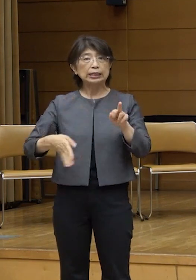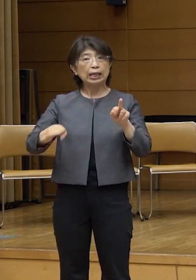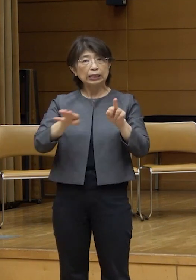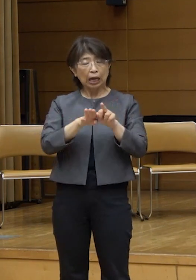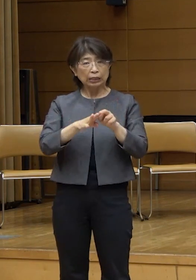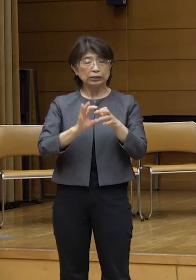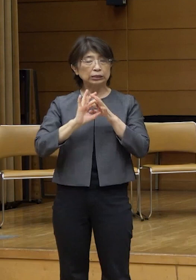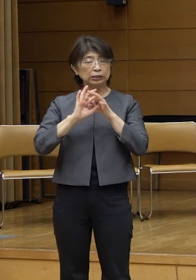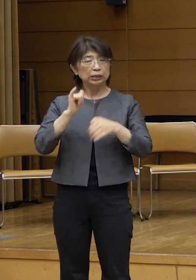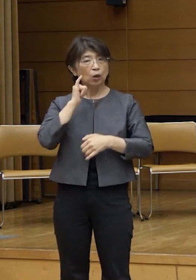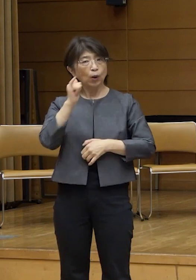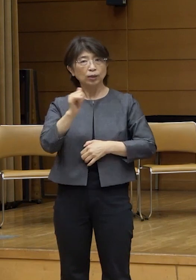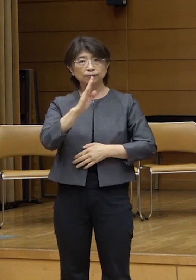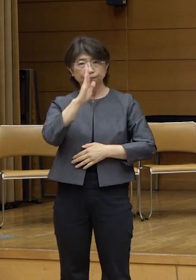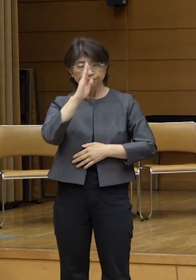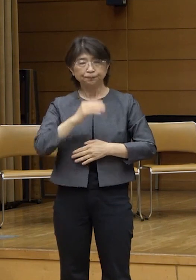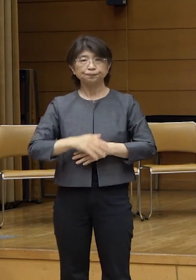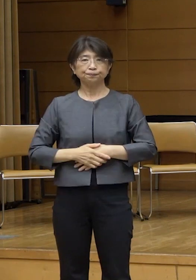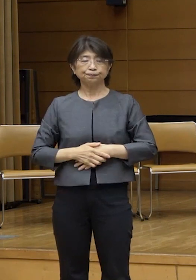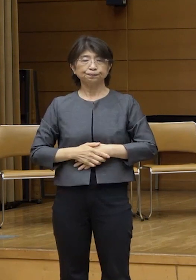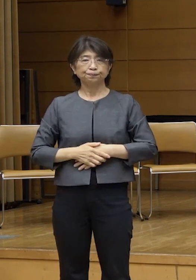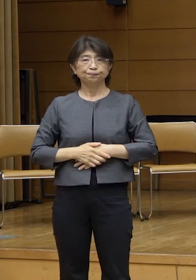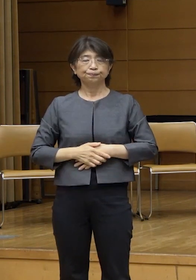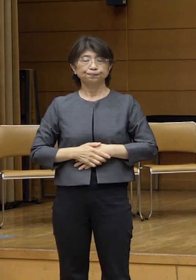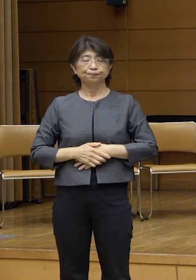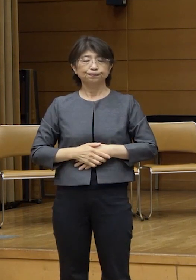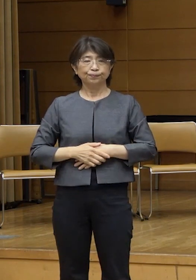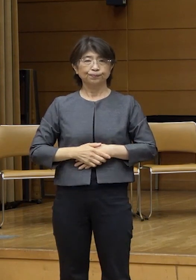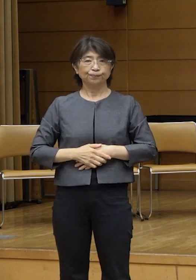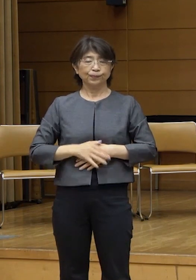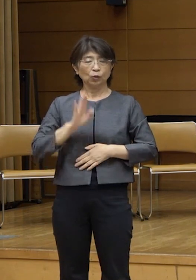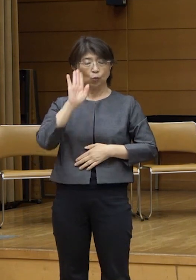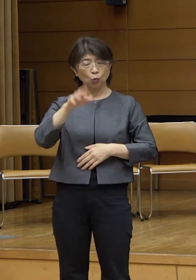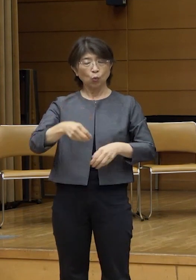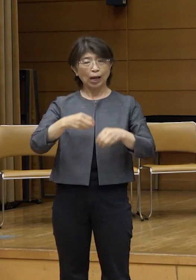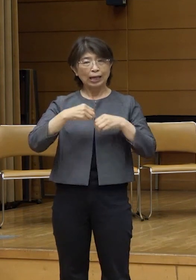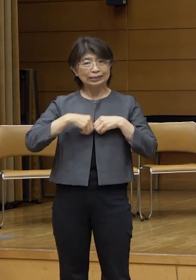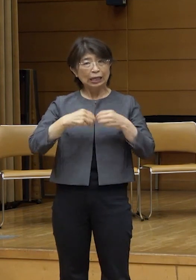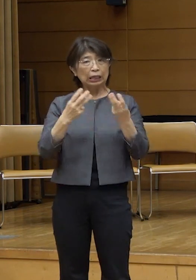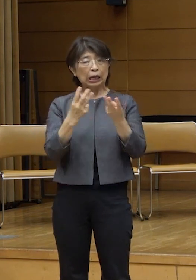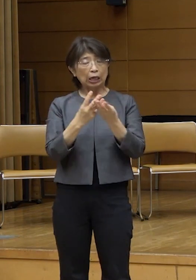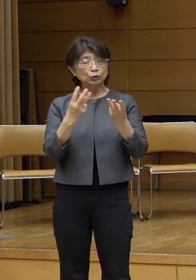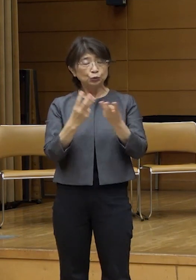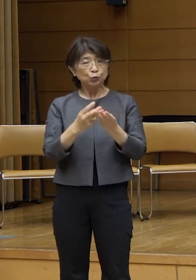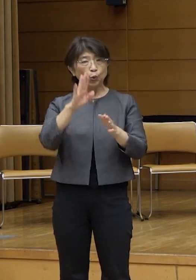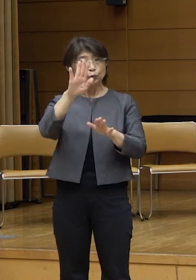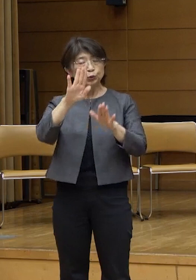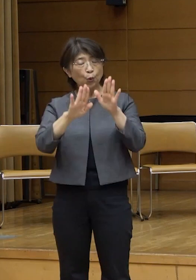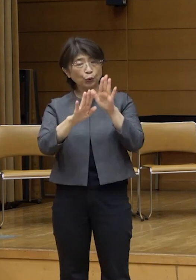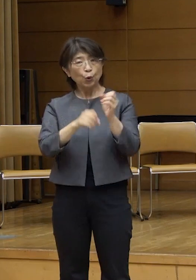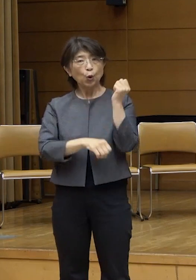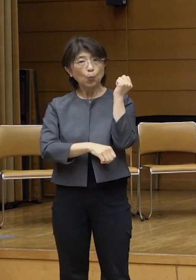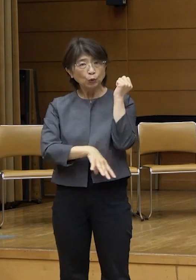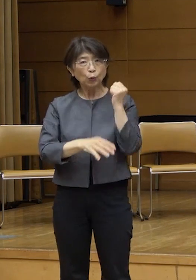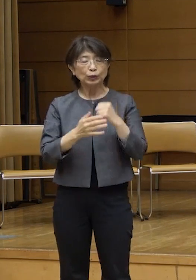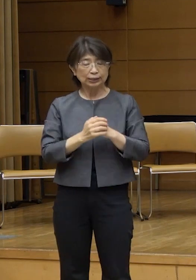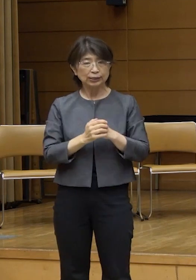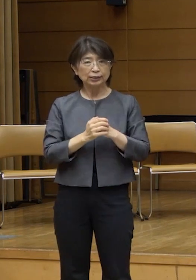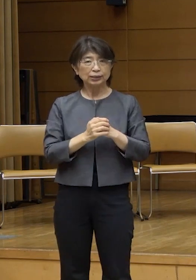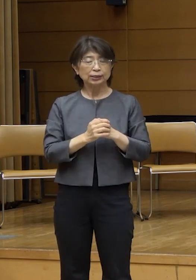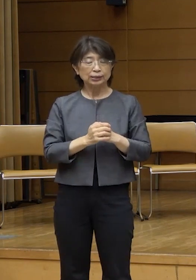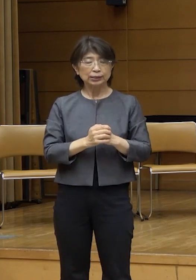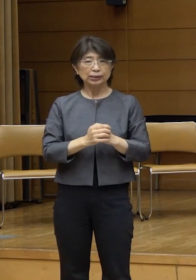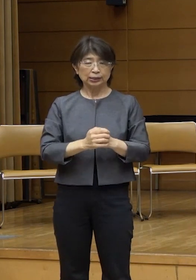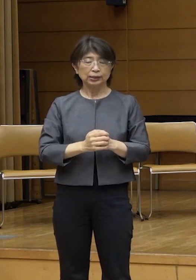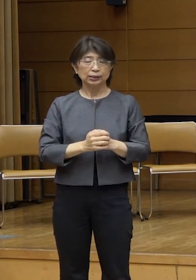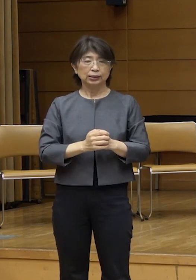行状況に気をつけながらではありますけれども、基本的な感染防止対策、具体的には換気、手